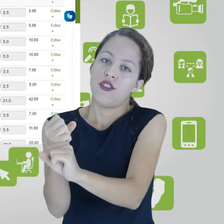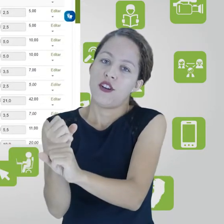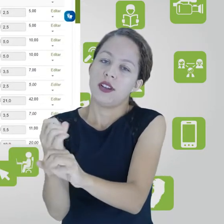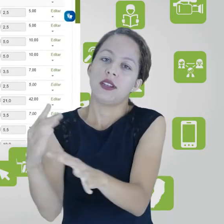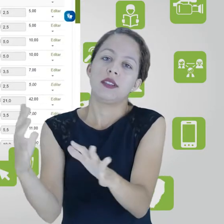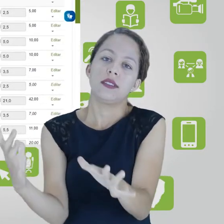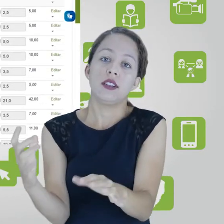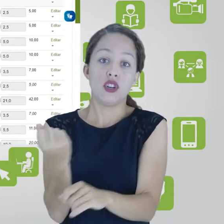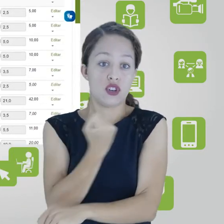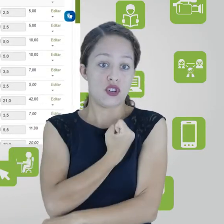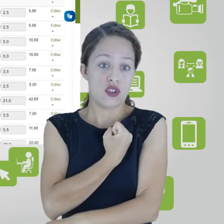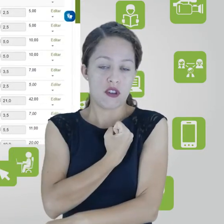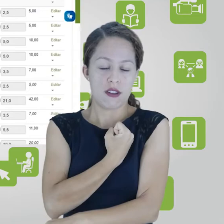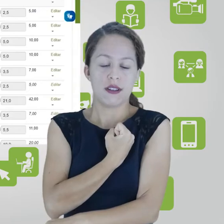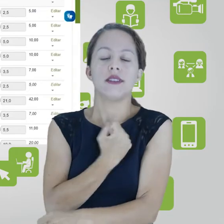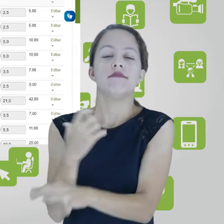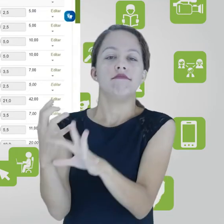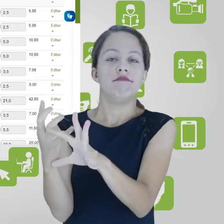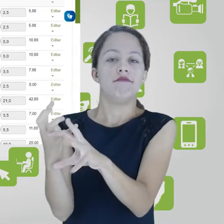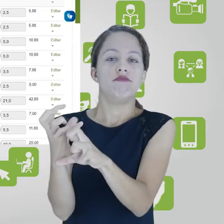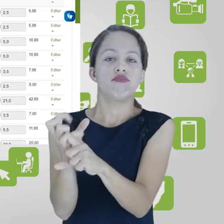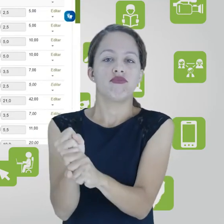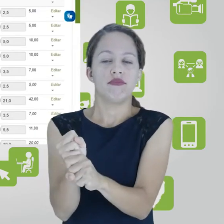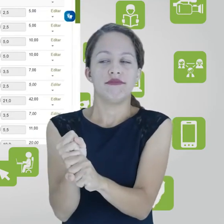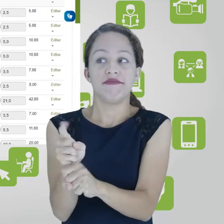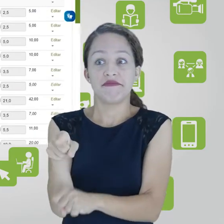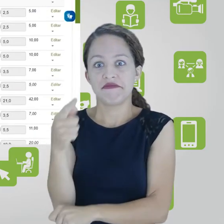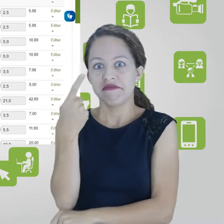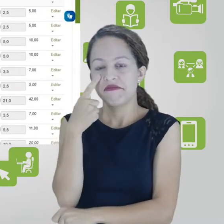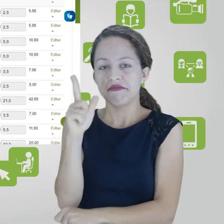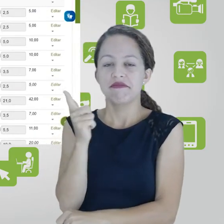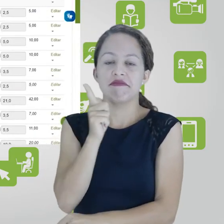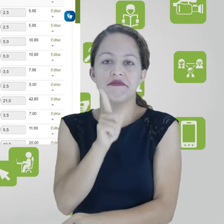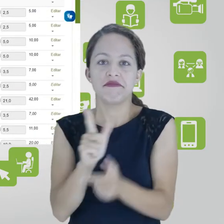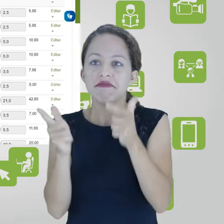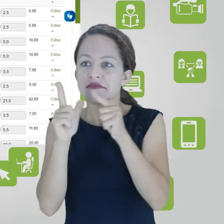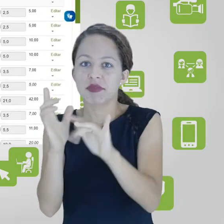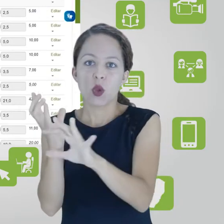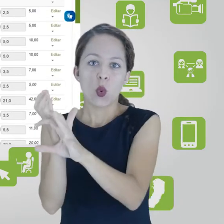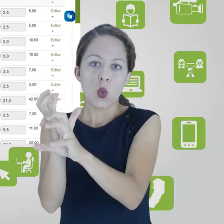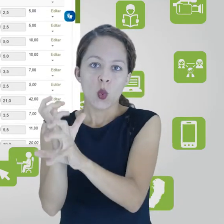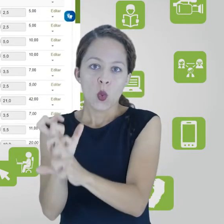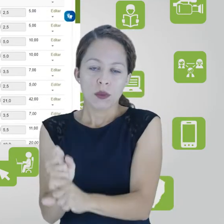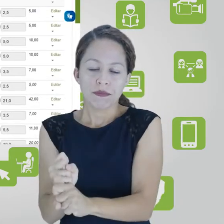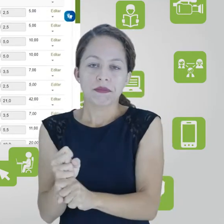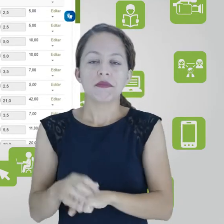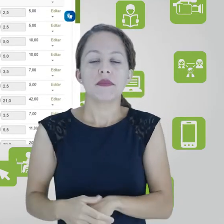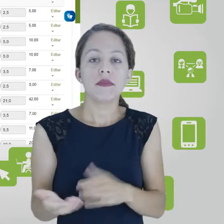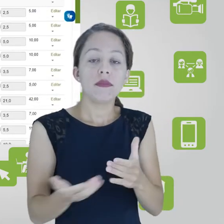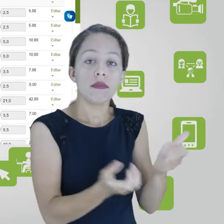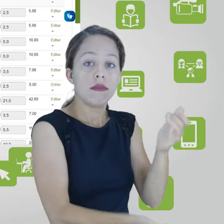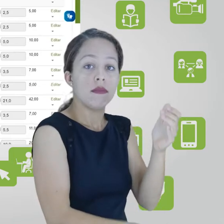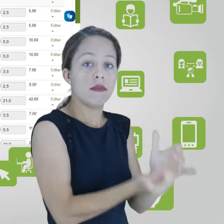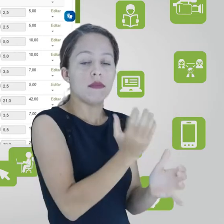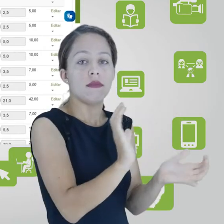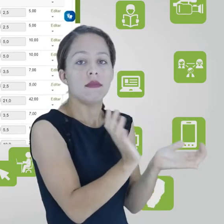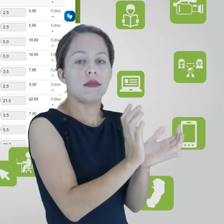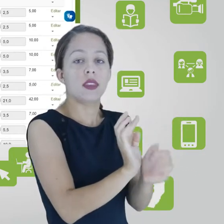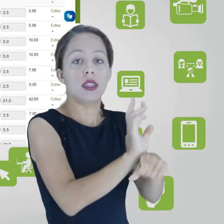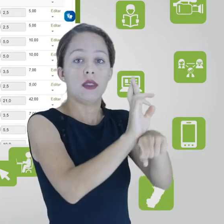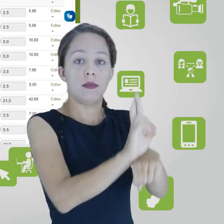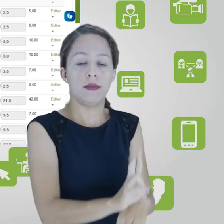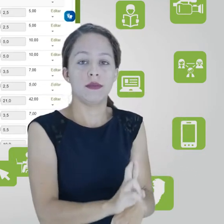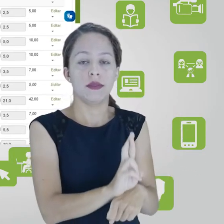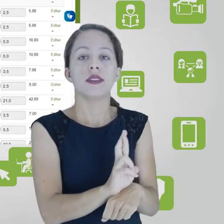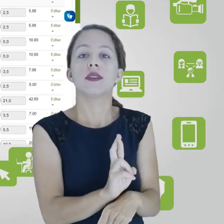Soma das notas. Isso aí. Já está pegando. E a gente vai criar uma